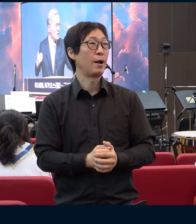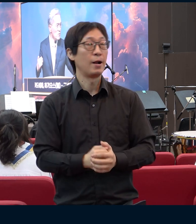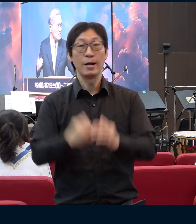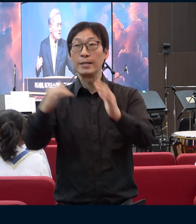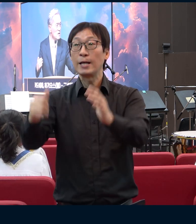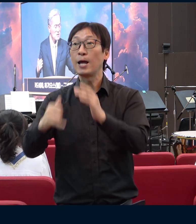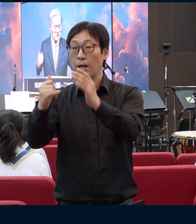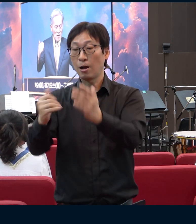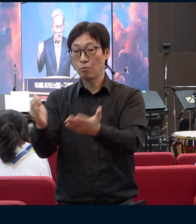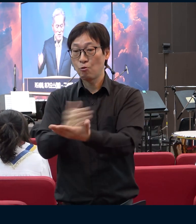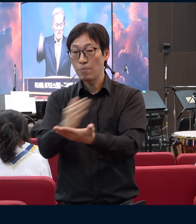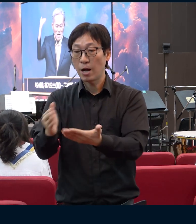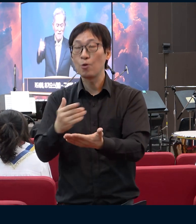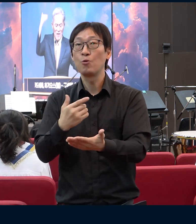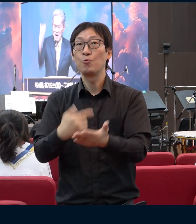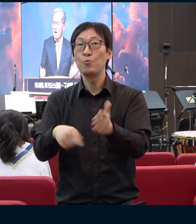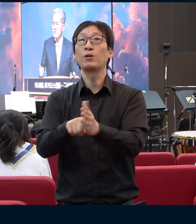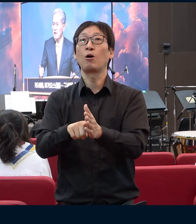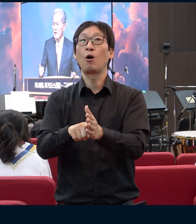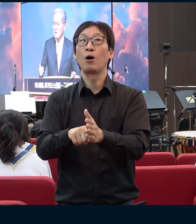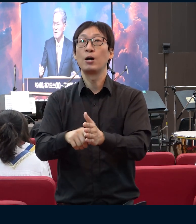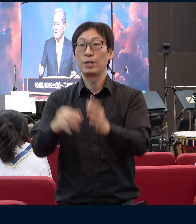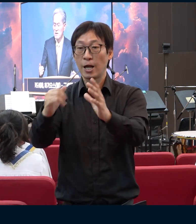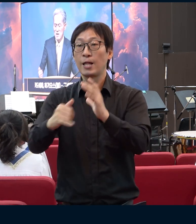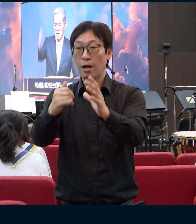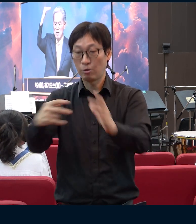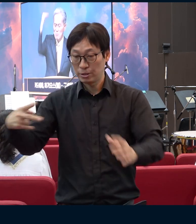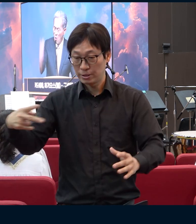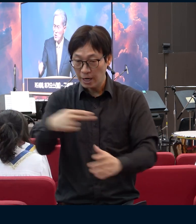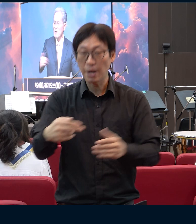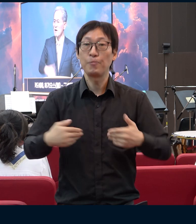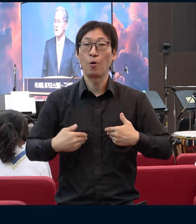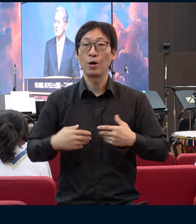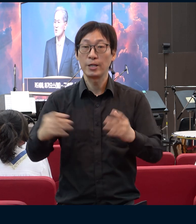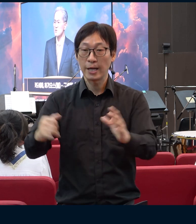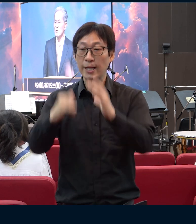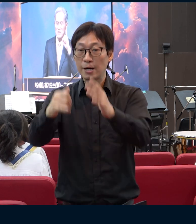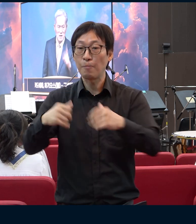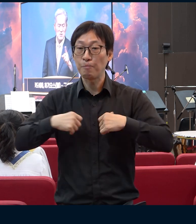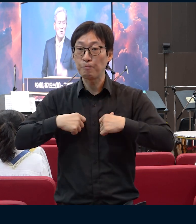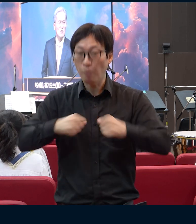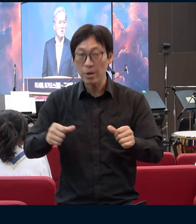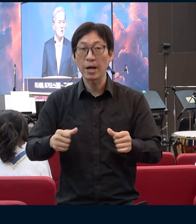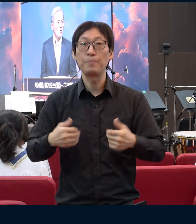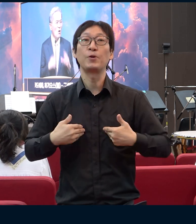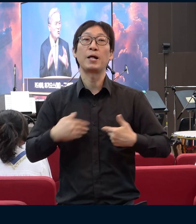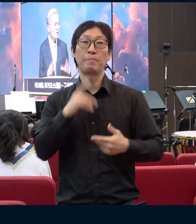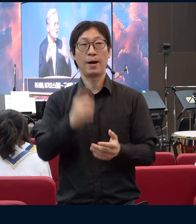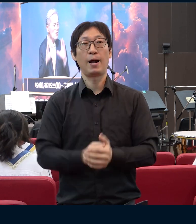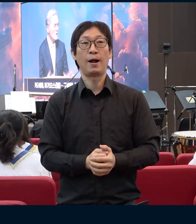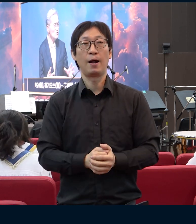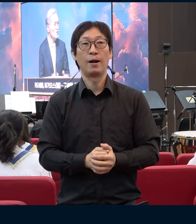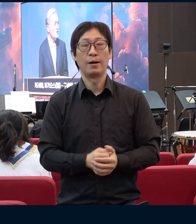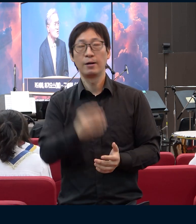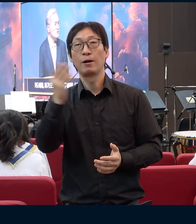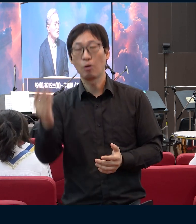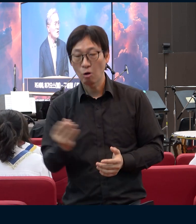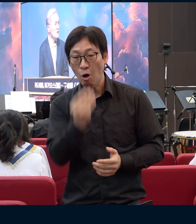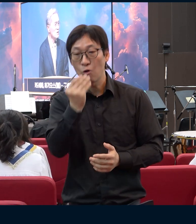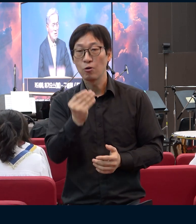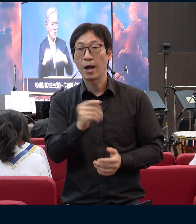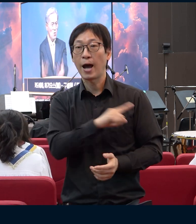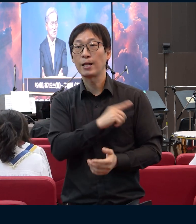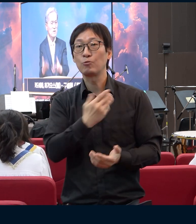세상과 구별되려면 세상의 것을 잘라내야 하는 거예요. 예, 포기해야 한다는 것이죠. 그래서 거룩에 정말 중요한